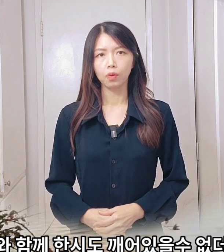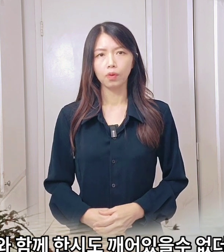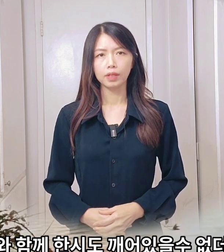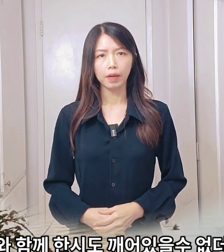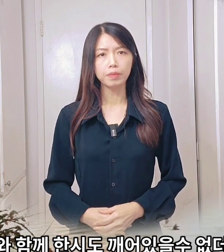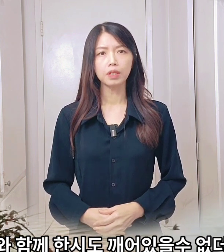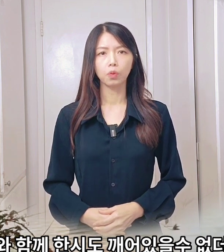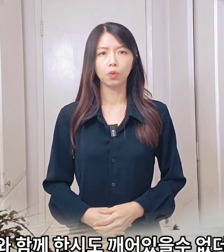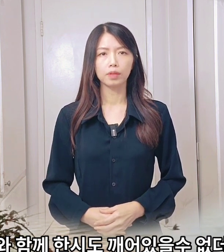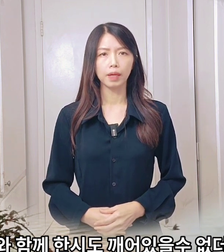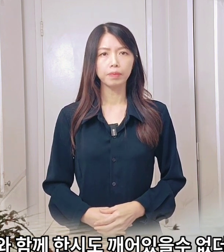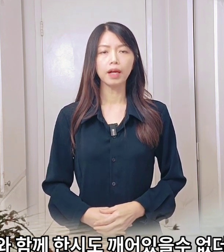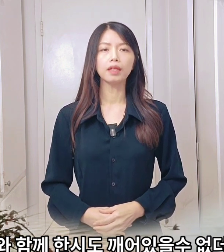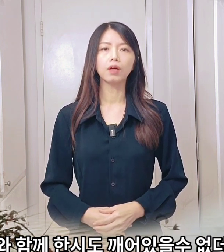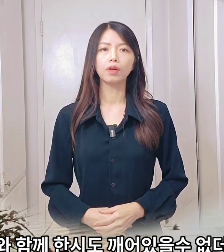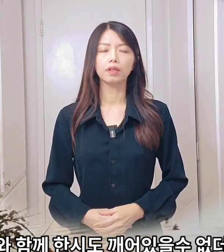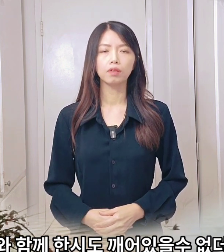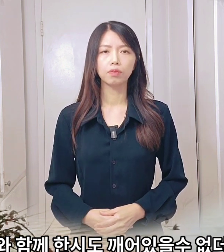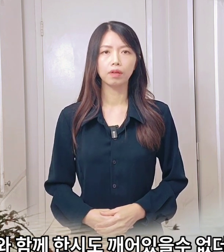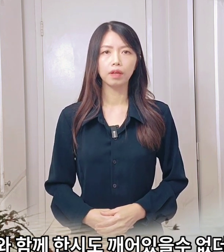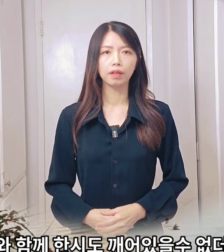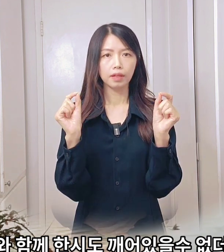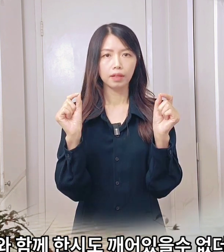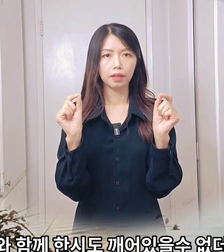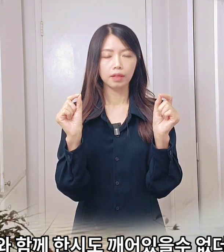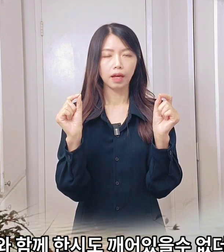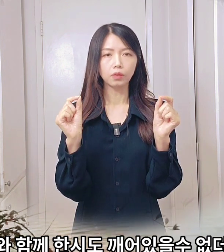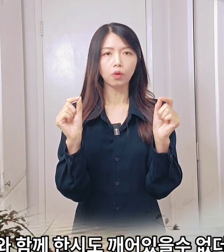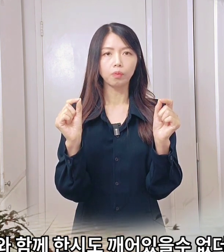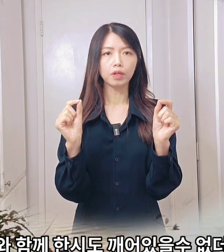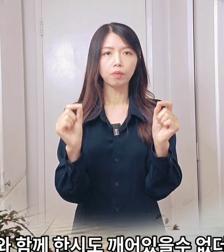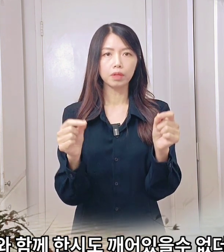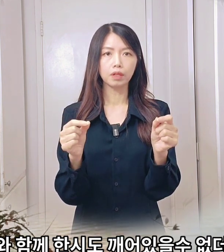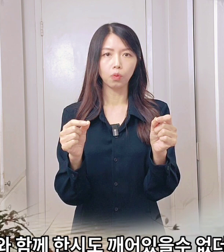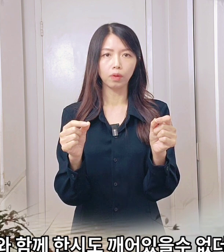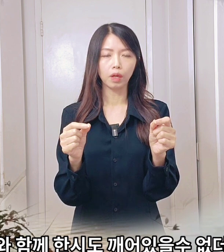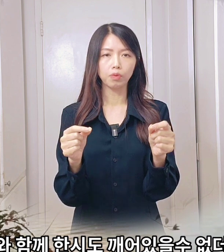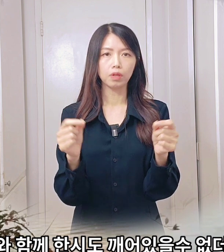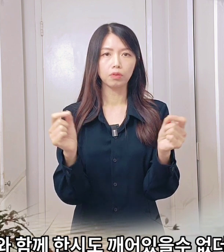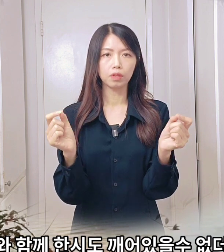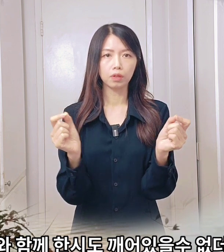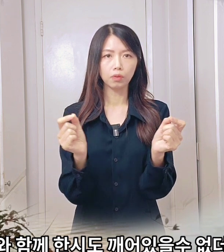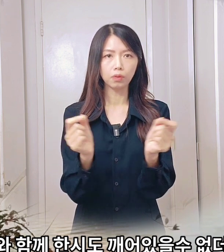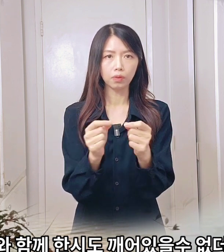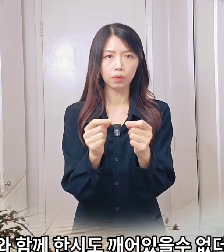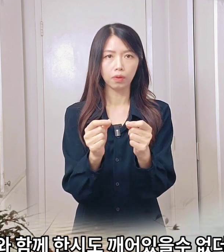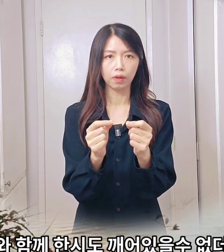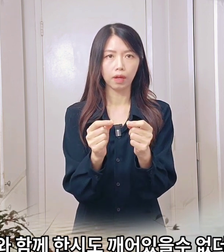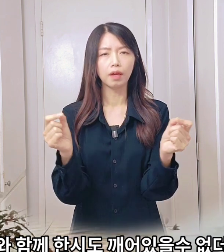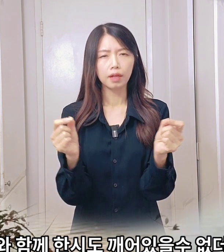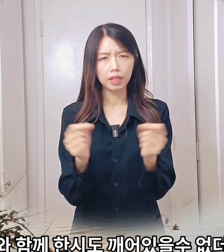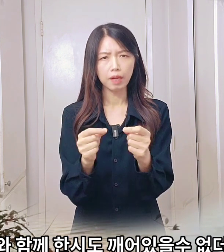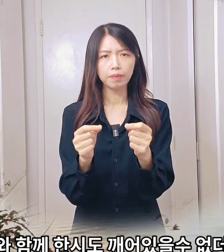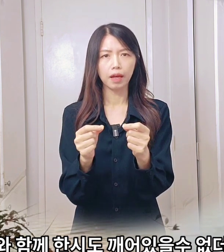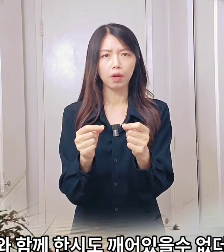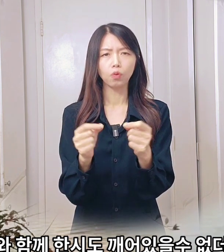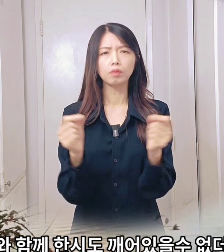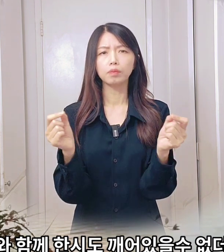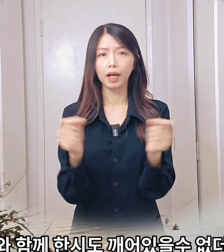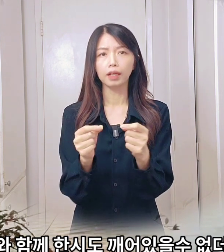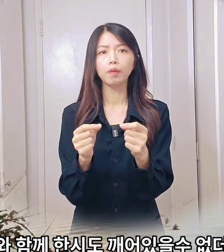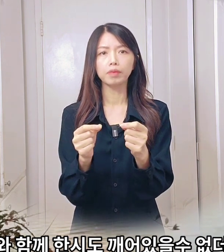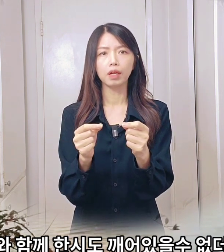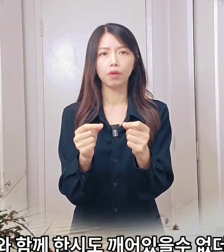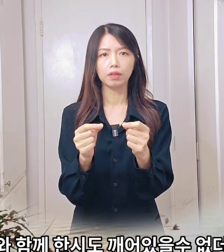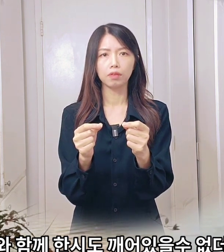한시도, 잠시도, 잠깐이라고 하는 뜻의 수어는 양손 엄지검지를 동그랗게 붙여주시고 이렇게 짧다